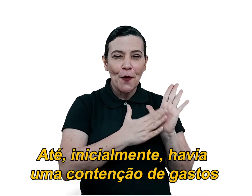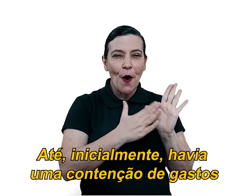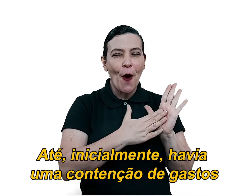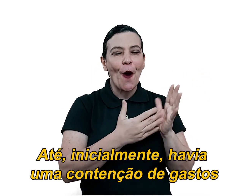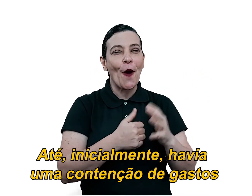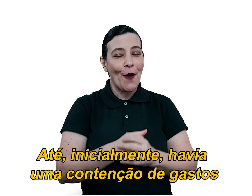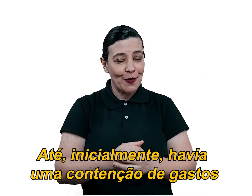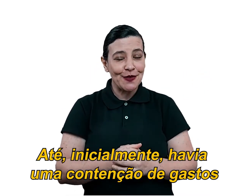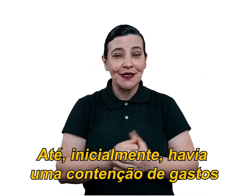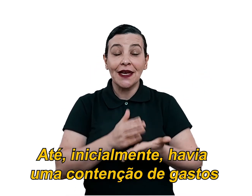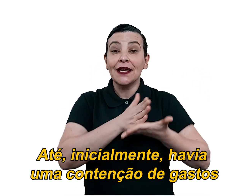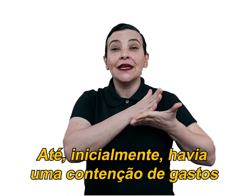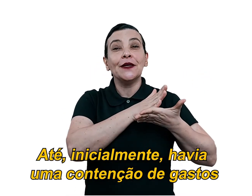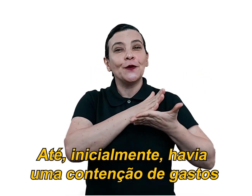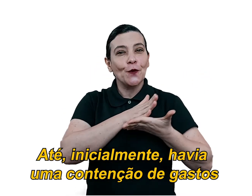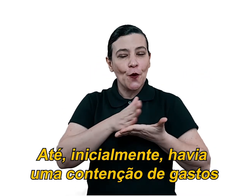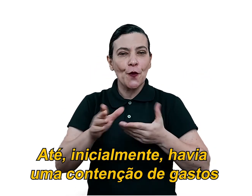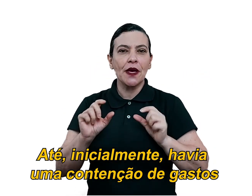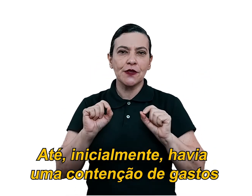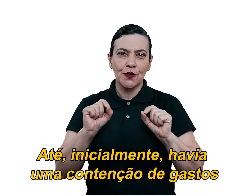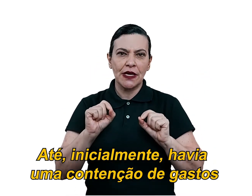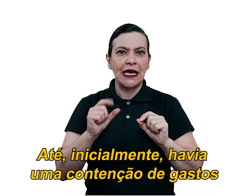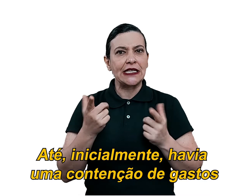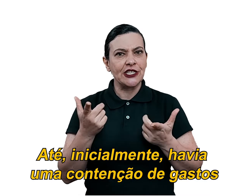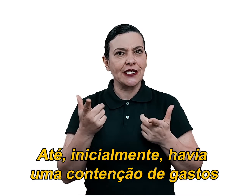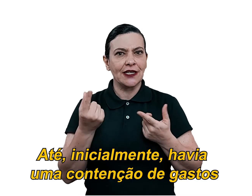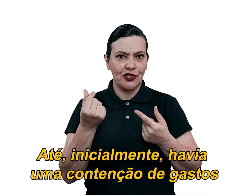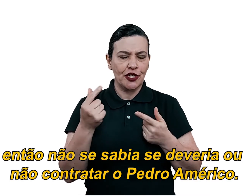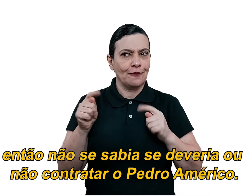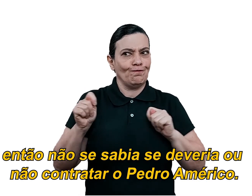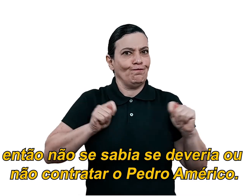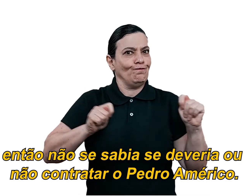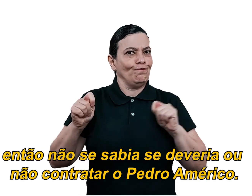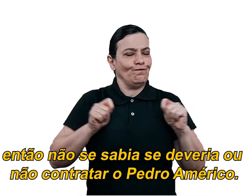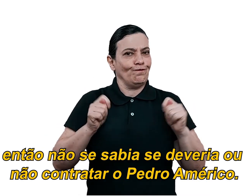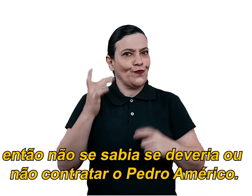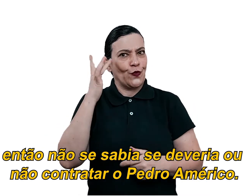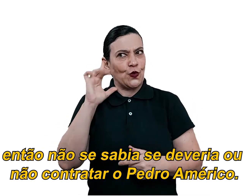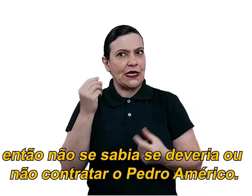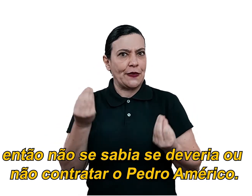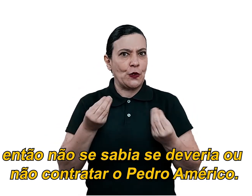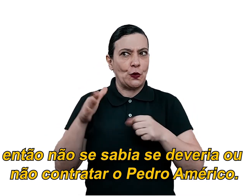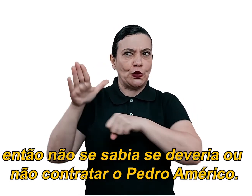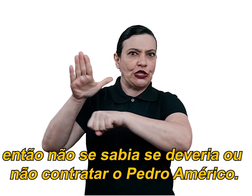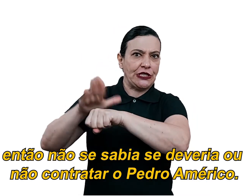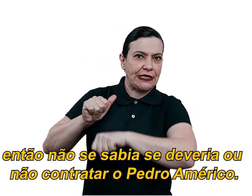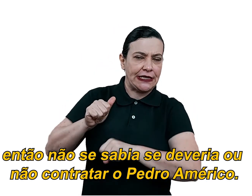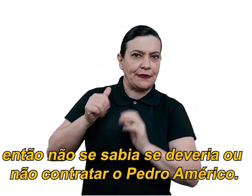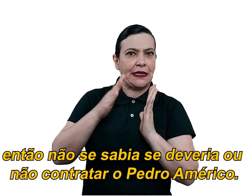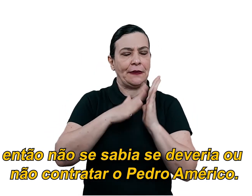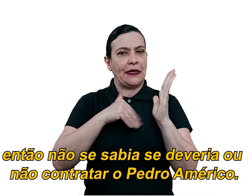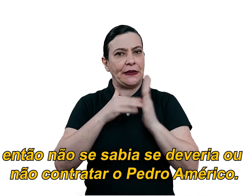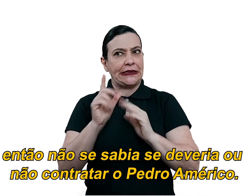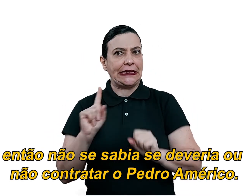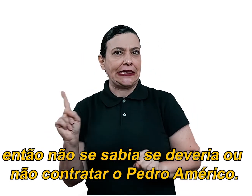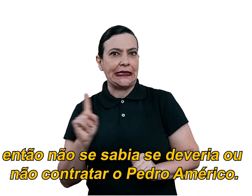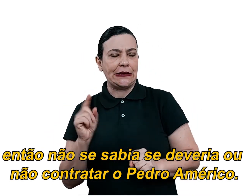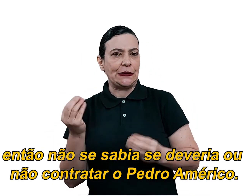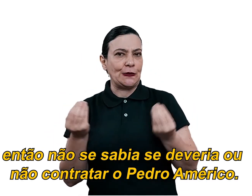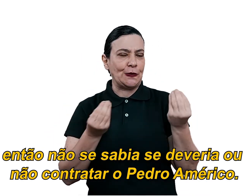até inicialmente havia uma contenção de gastos, então não se sabia se deveria ou não contratar o